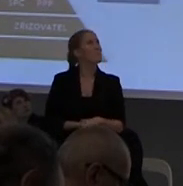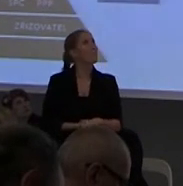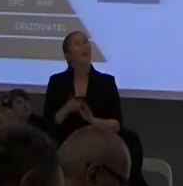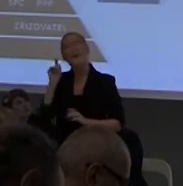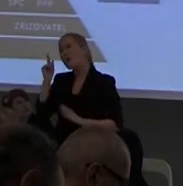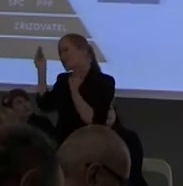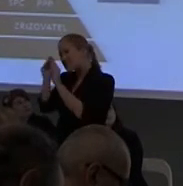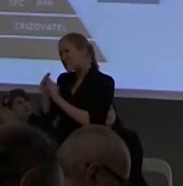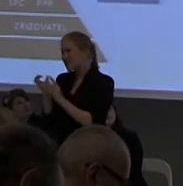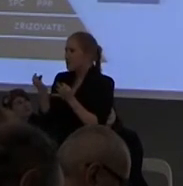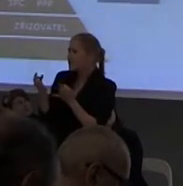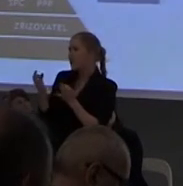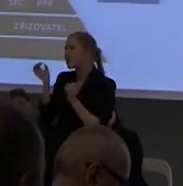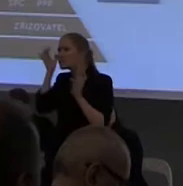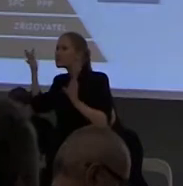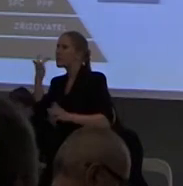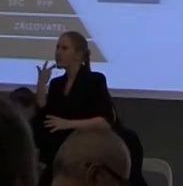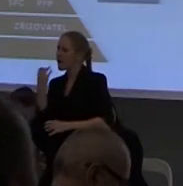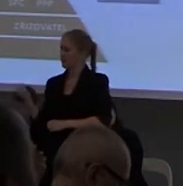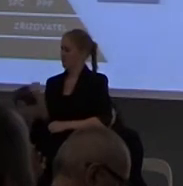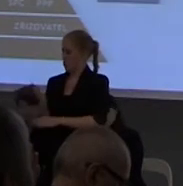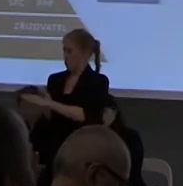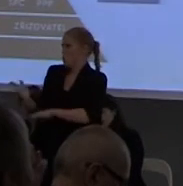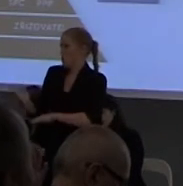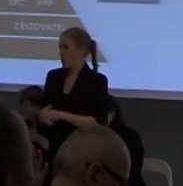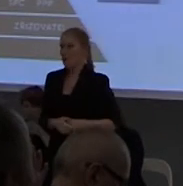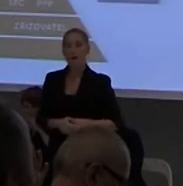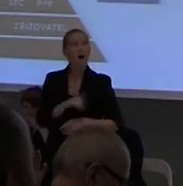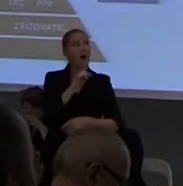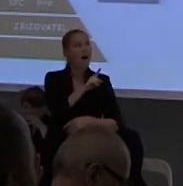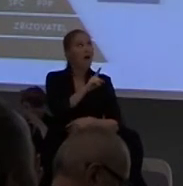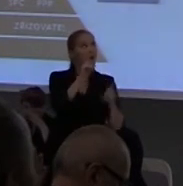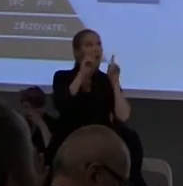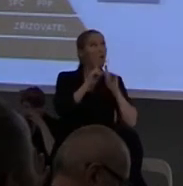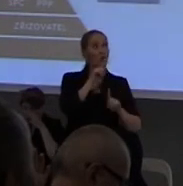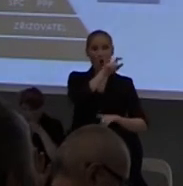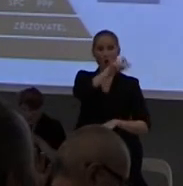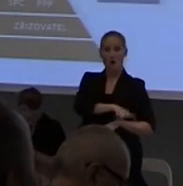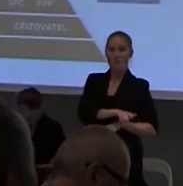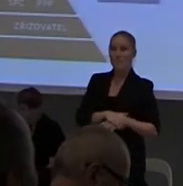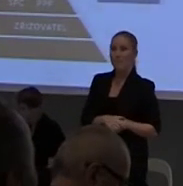systémově udržitelný. Čili Hugovi se stavuje v podstatě